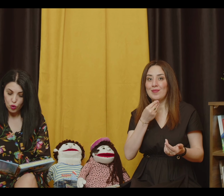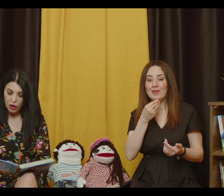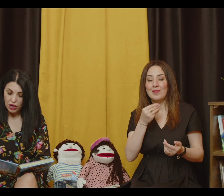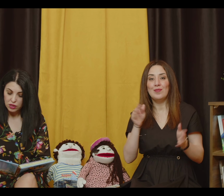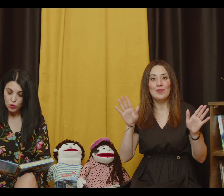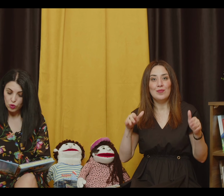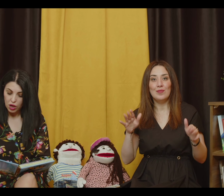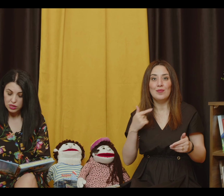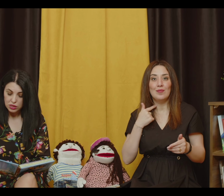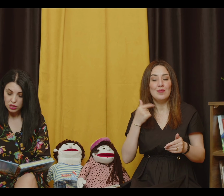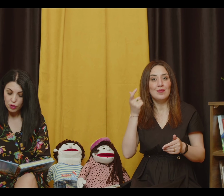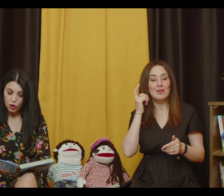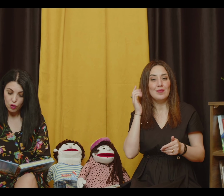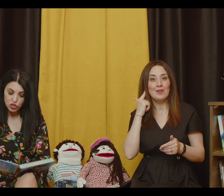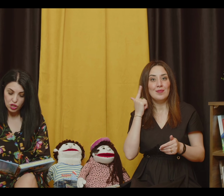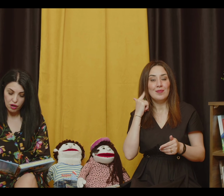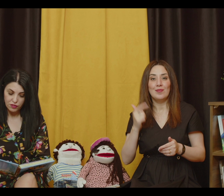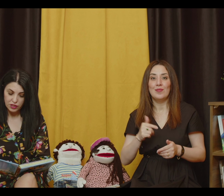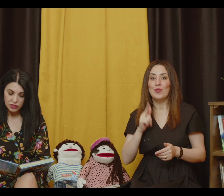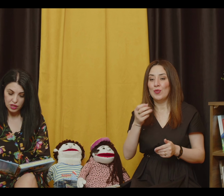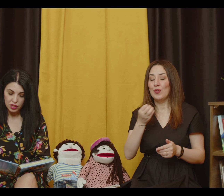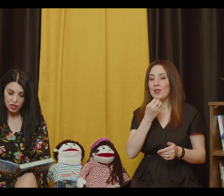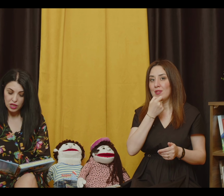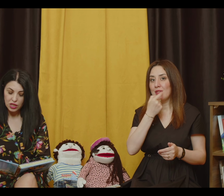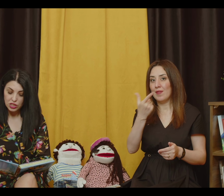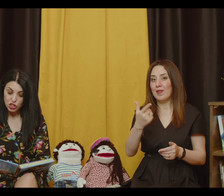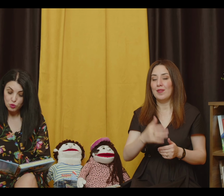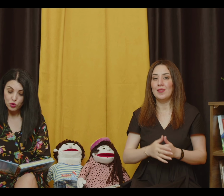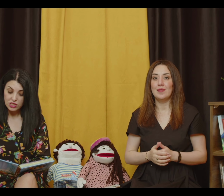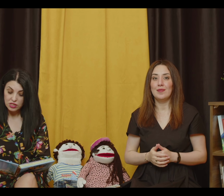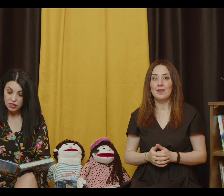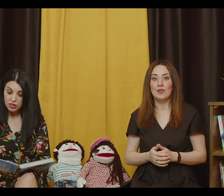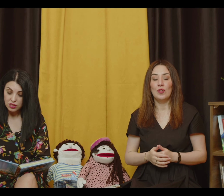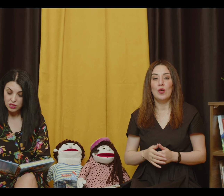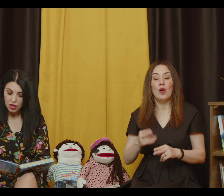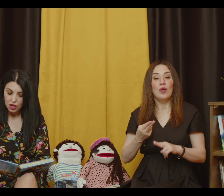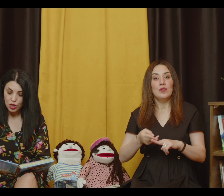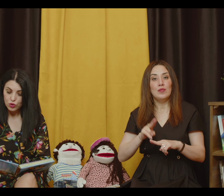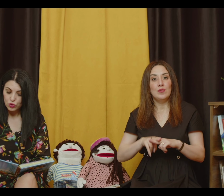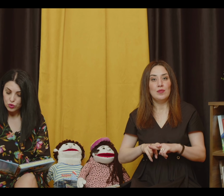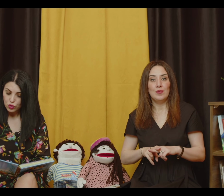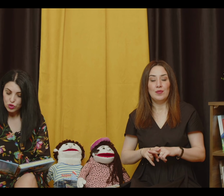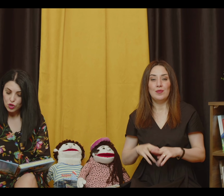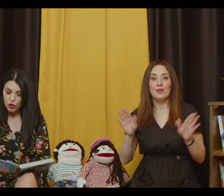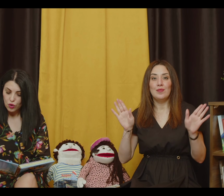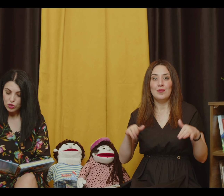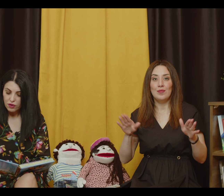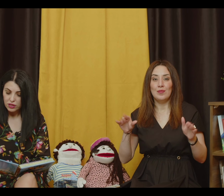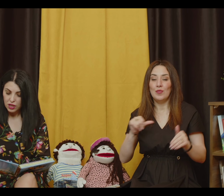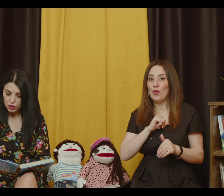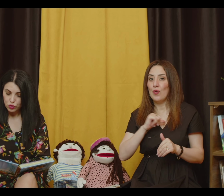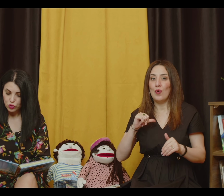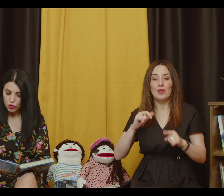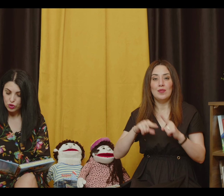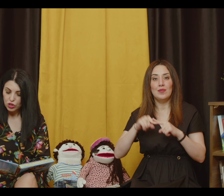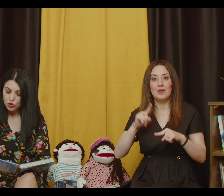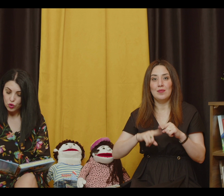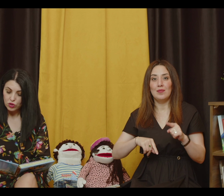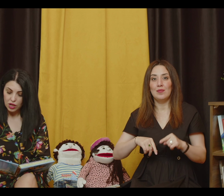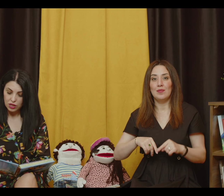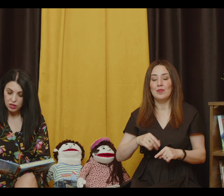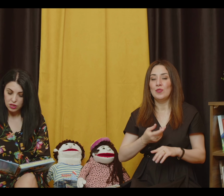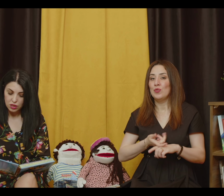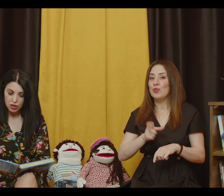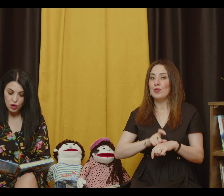Quşun oxumağına qulaq asıb, o cavab verdi. İş burasındadır ki, quş öz vətəni üçün